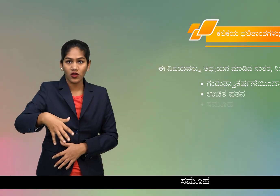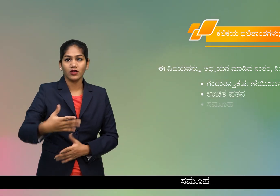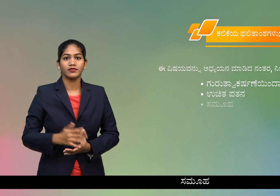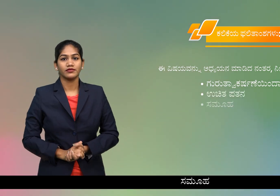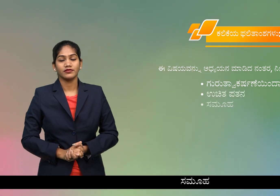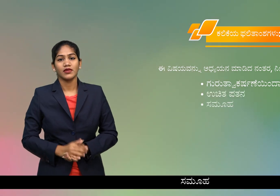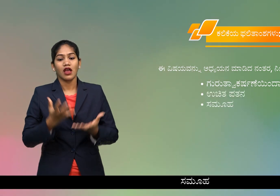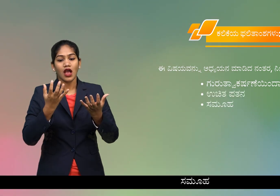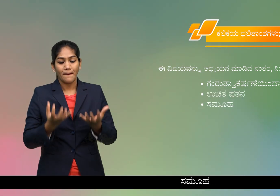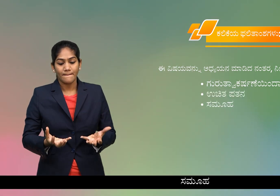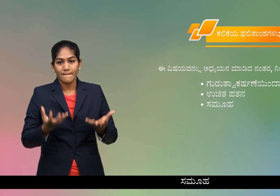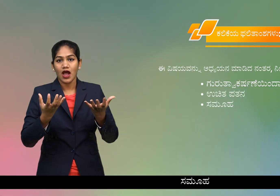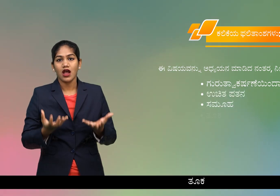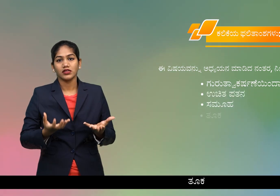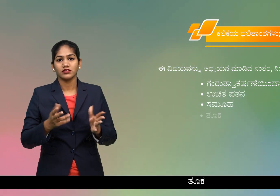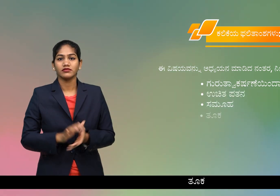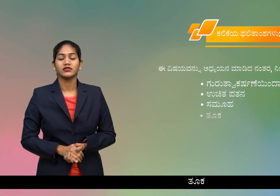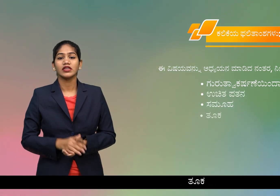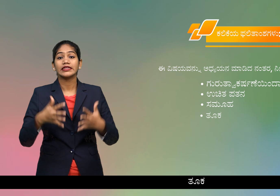ಸಮೂಹ, ತೂಕ.